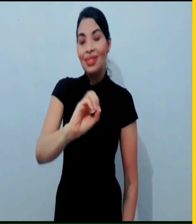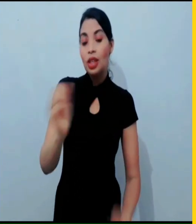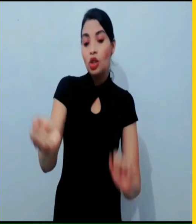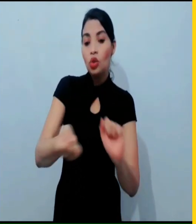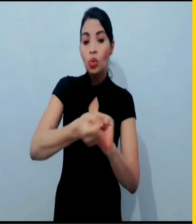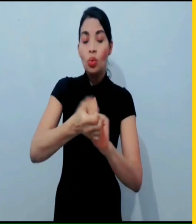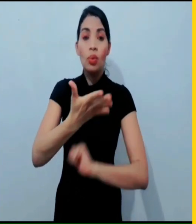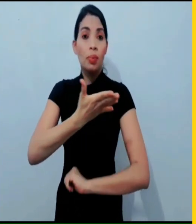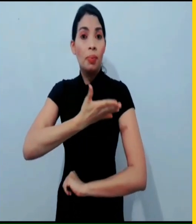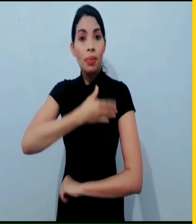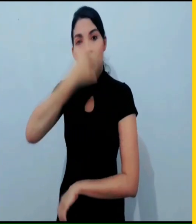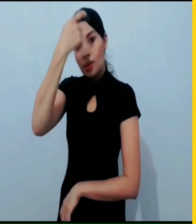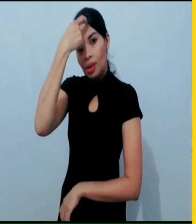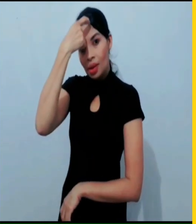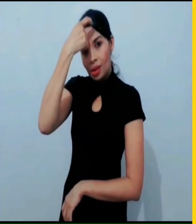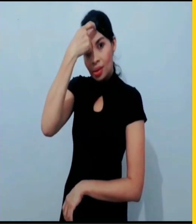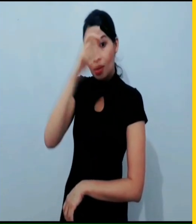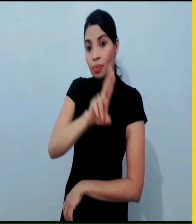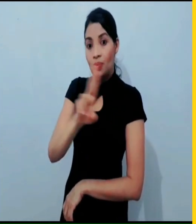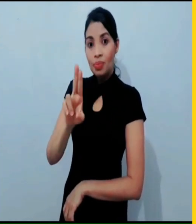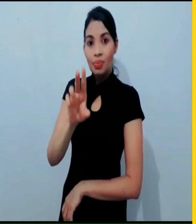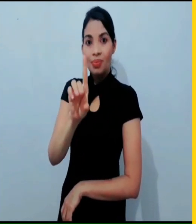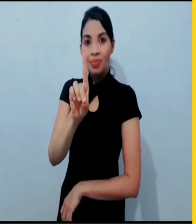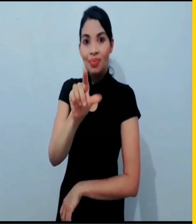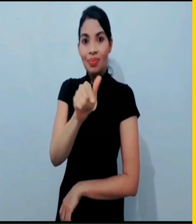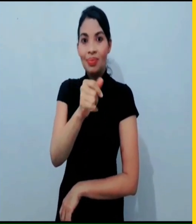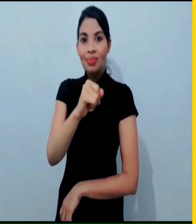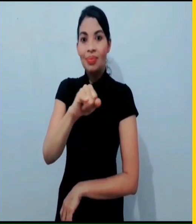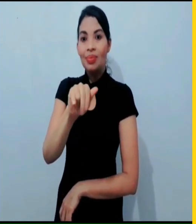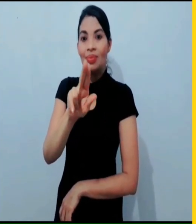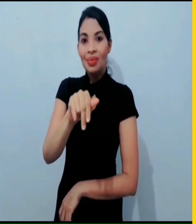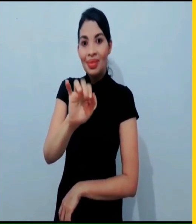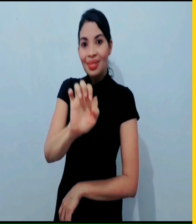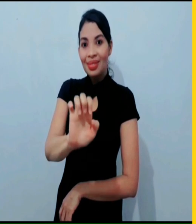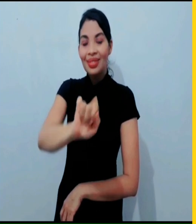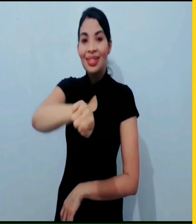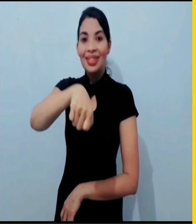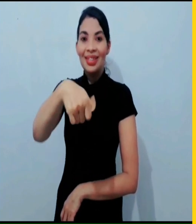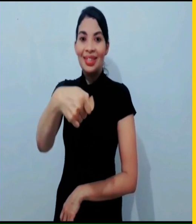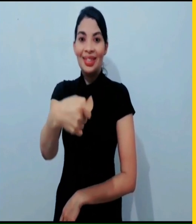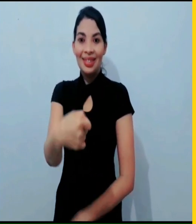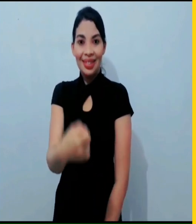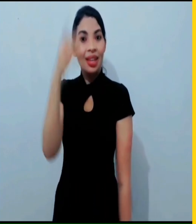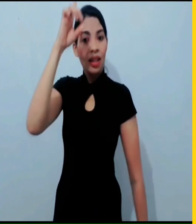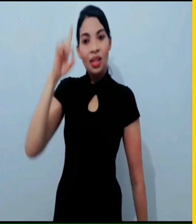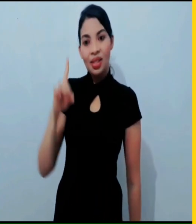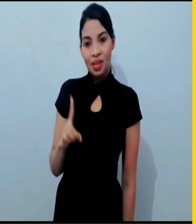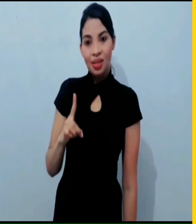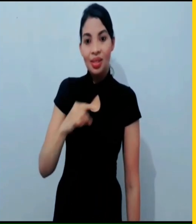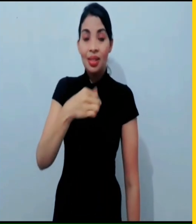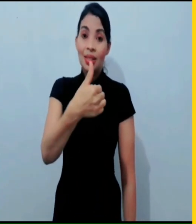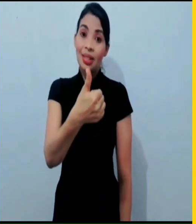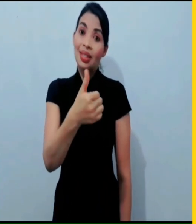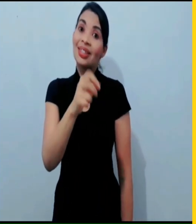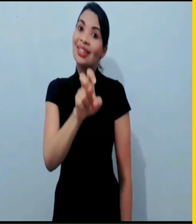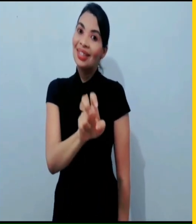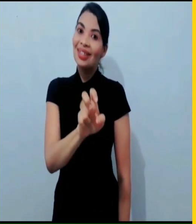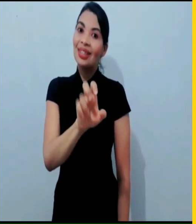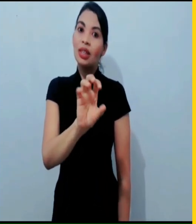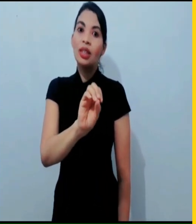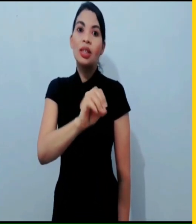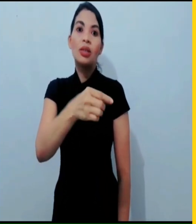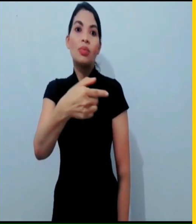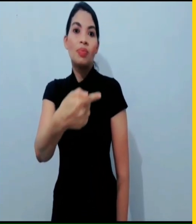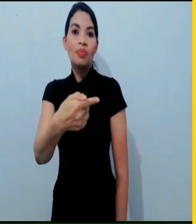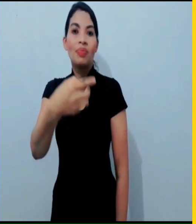1250-830 e a acadêmica Daiane, sinal, matrícula